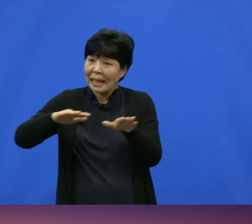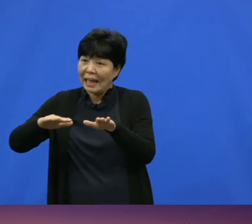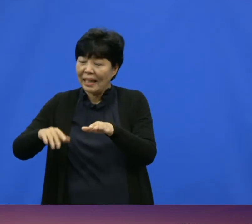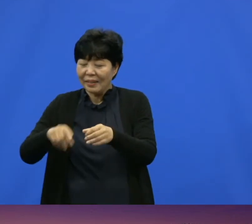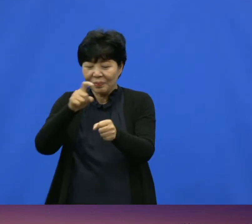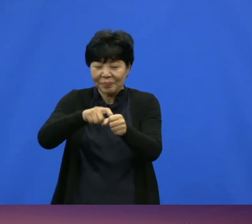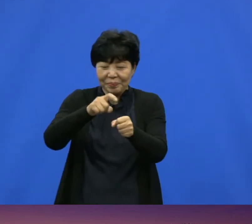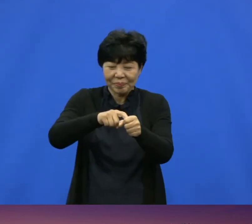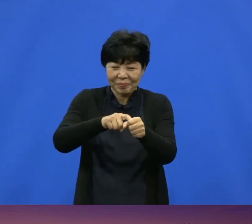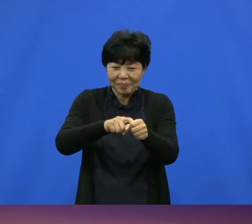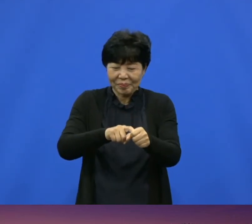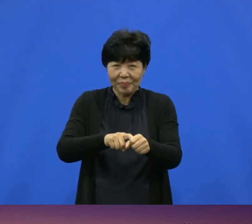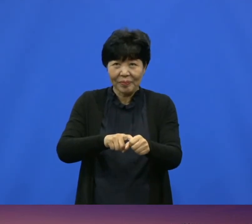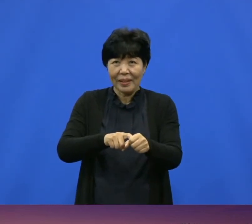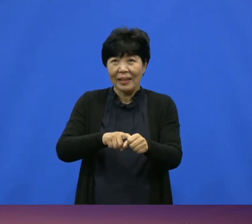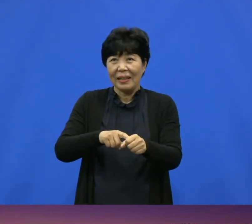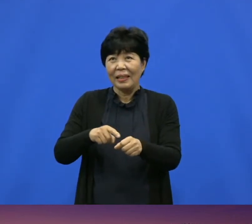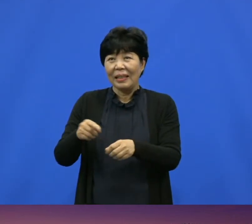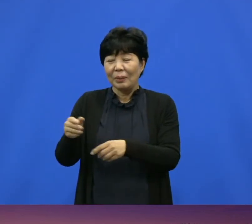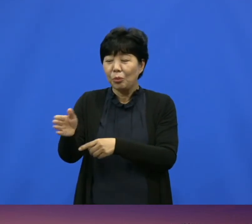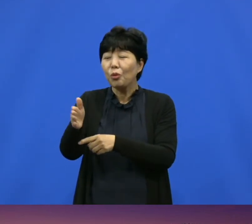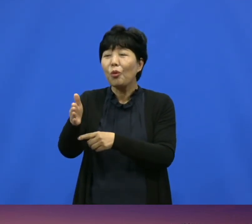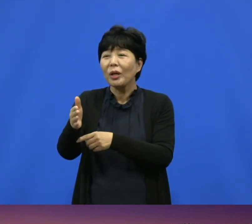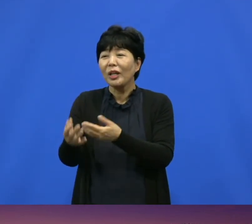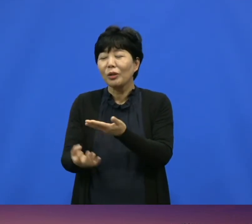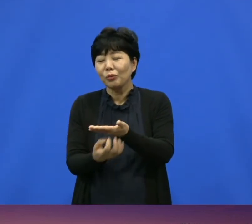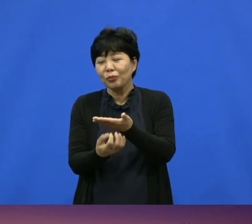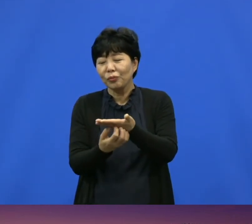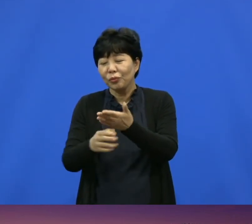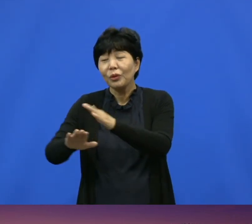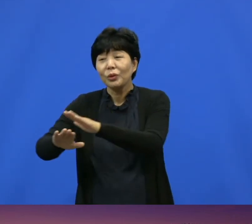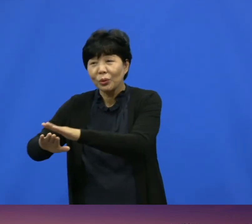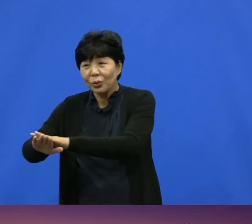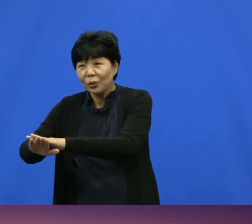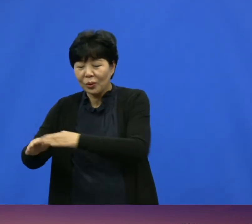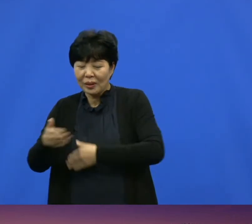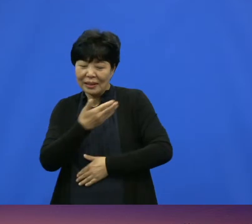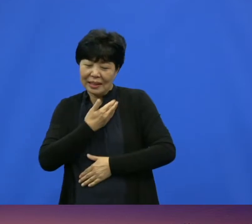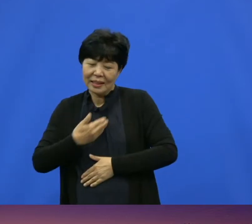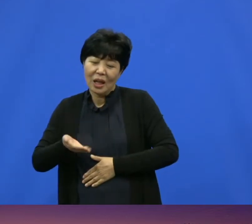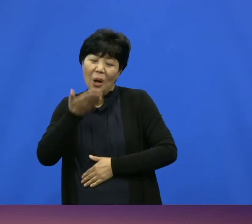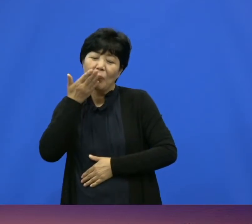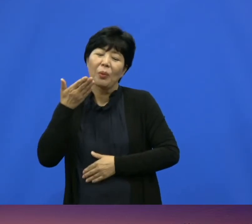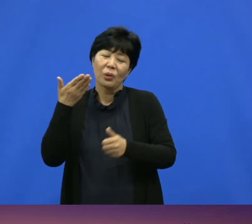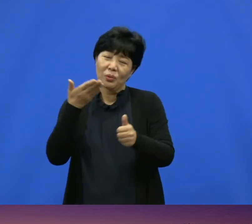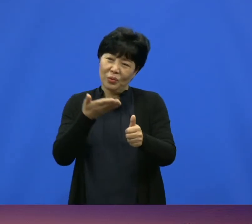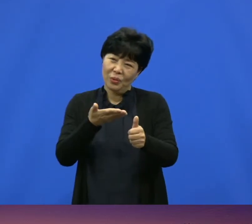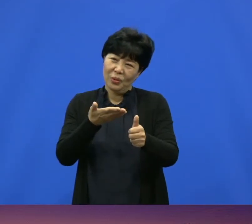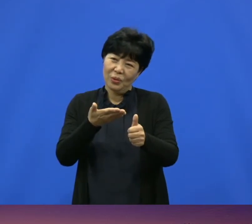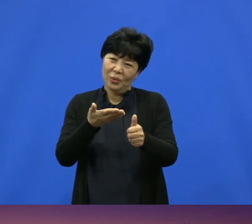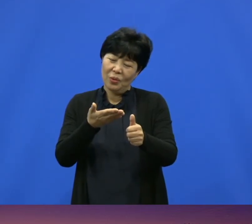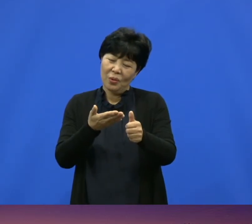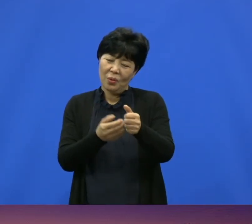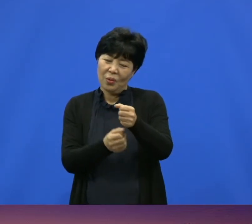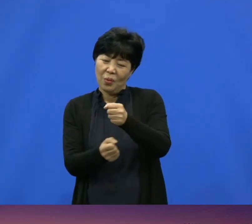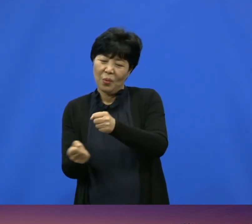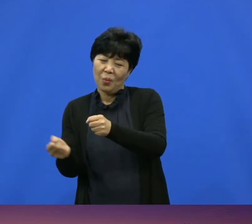구워 놓으시고 그 아침에 그 제자들을 먹이시면서 이렇게 세우시는 주님.